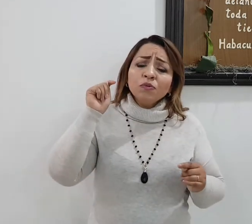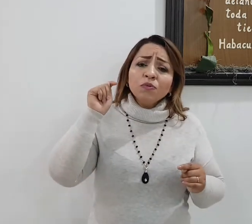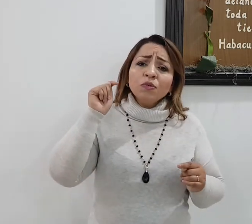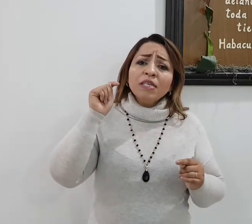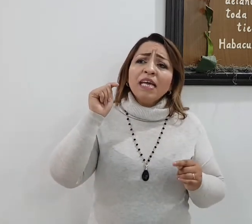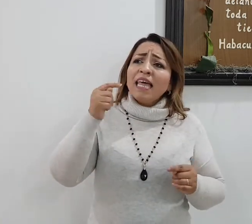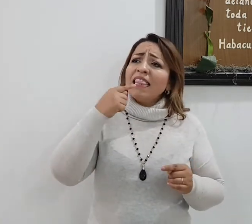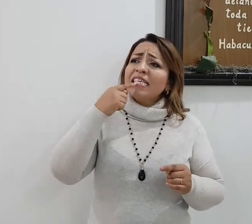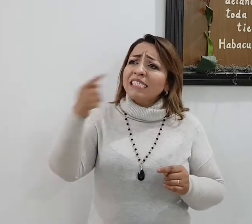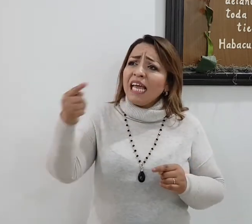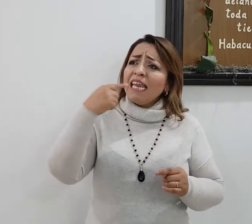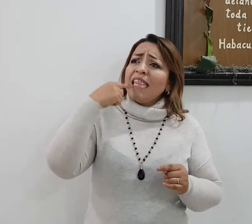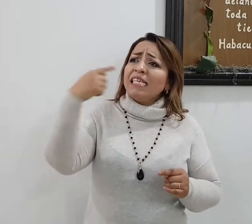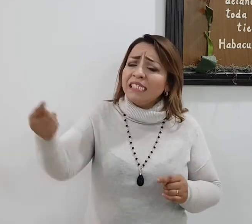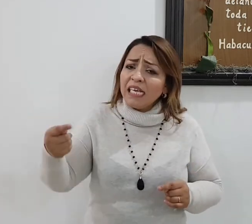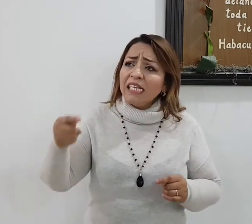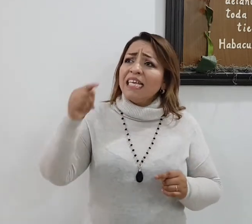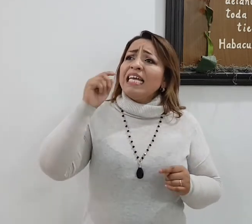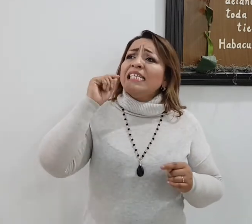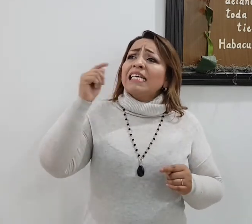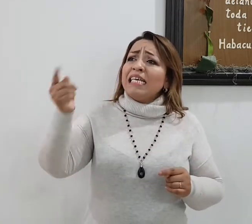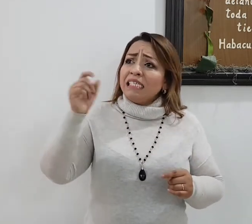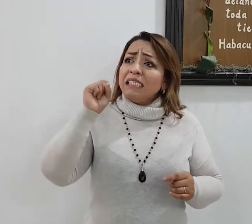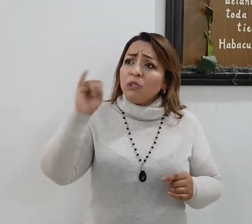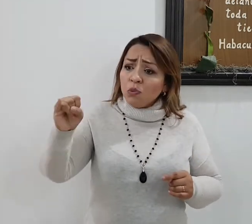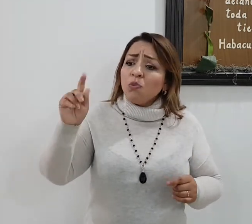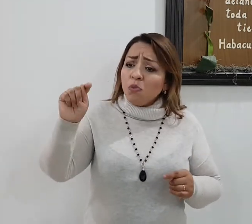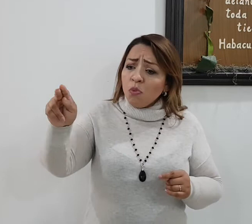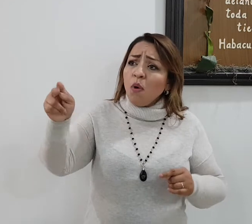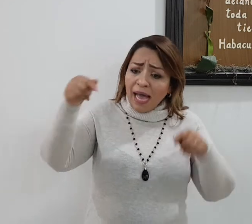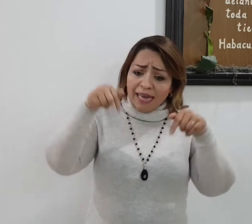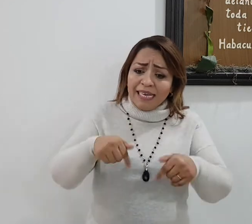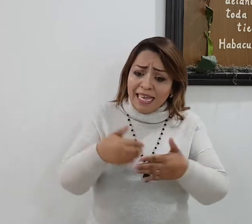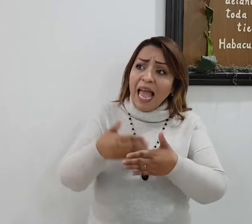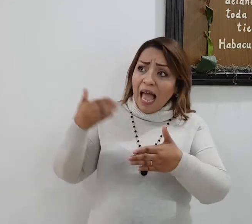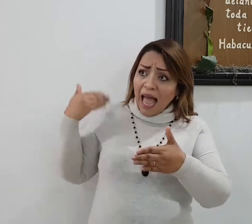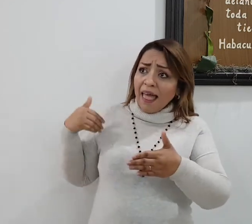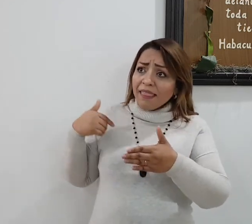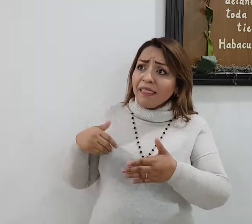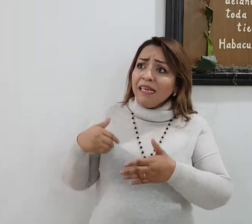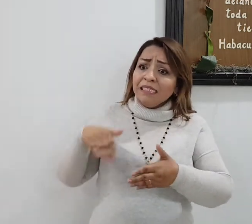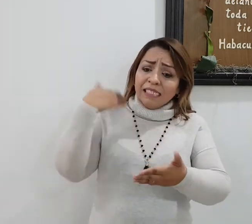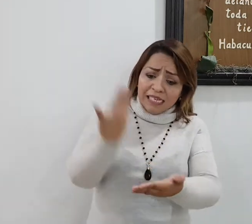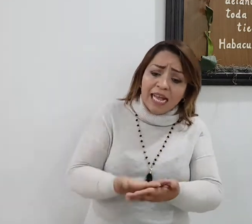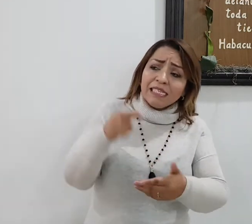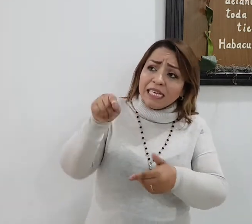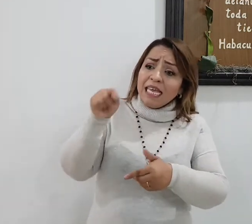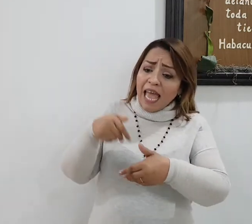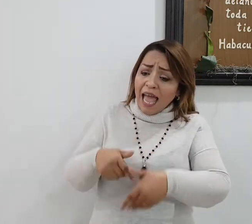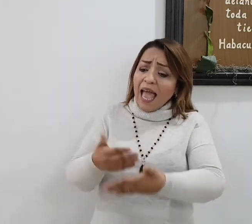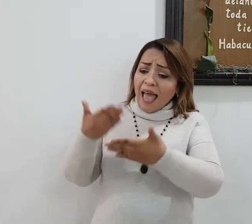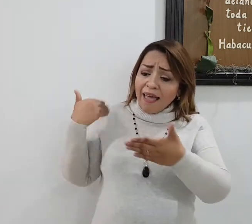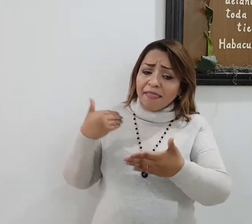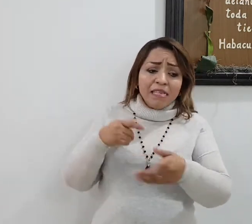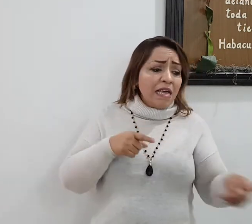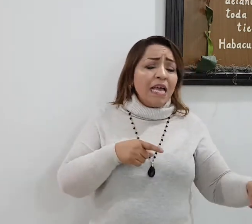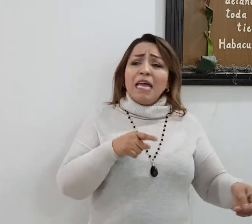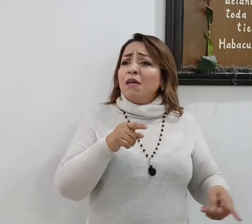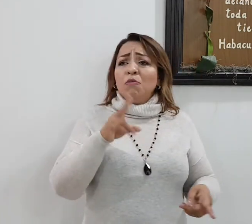Jesús? Antes de hacer el milagro dice, quiten la piedra. ¿Se acuerdan? Y yo me ponía a pensar, hermanos, ¿a poco Jesús